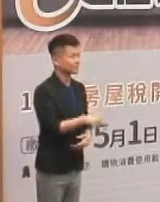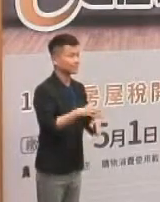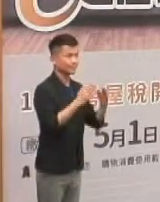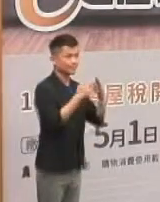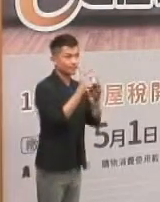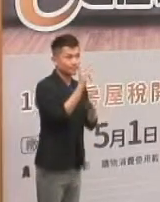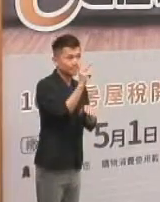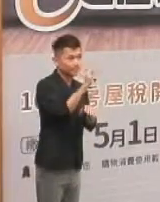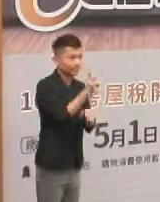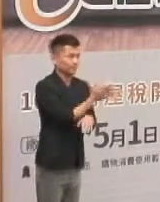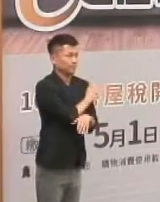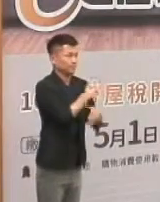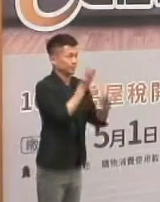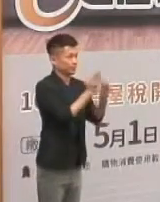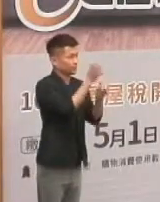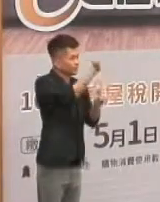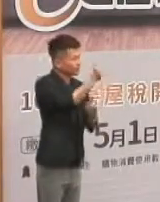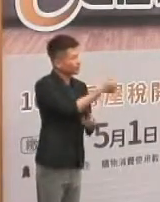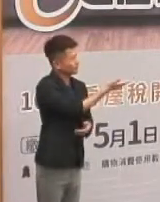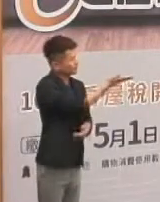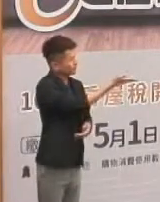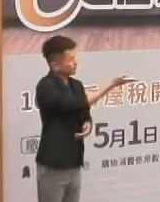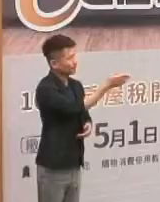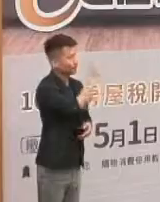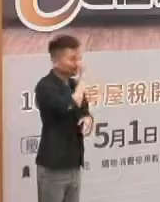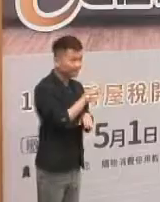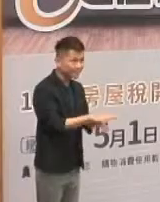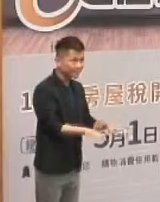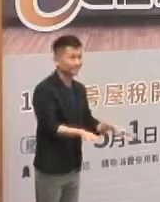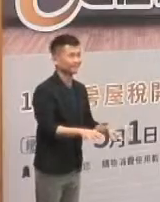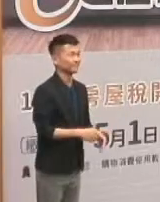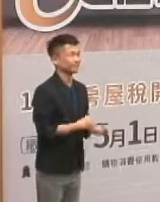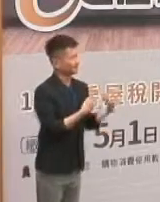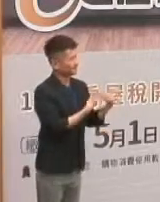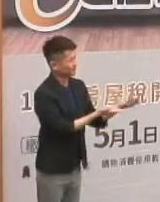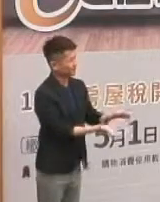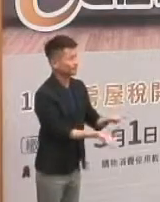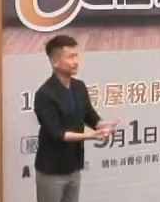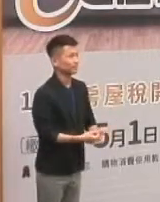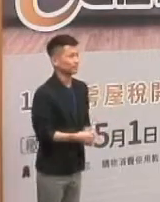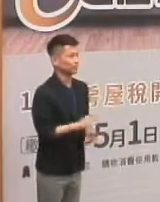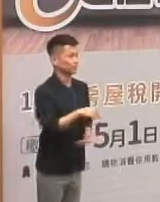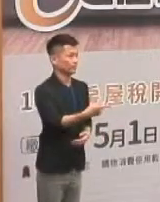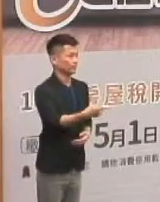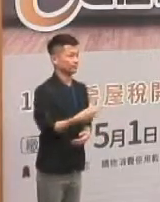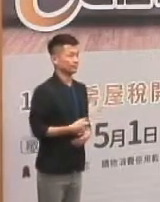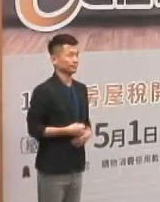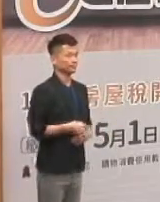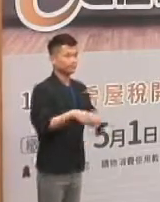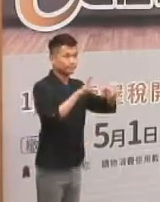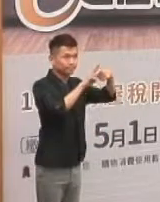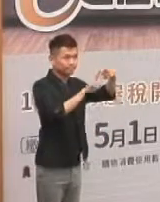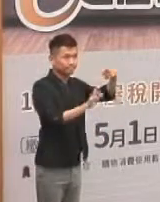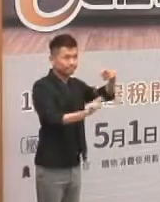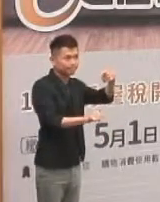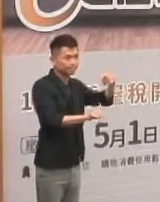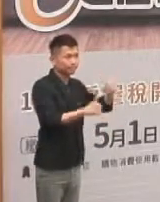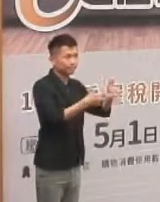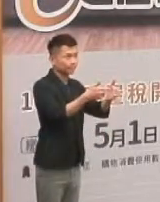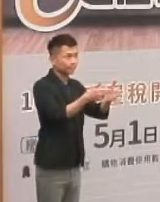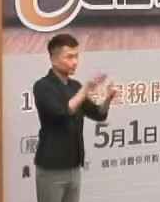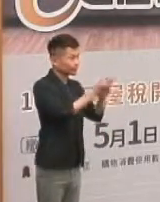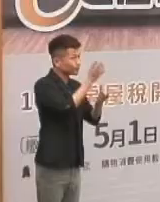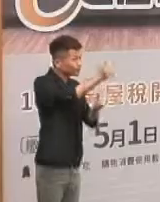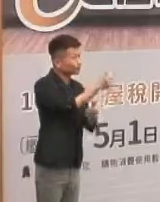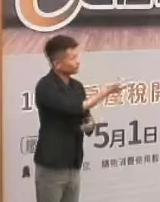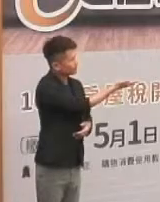屋科陈世荣股长，股长午安，欢迎您。接下来是薛志珍股长，欢迎